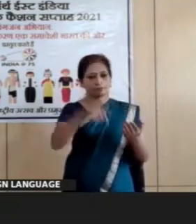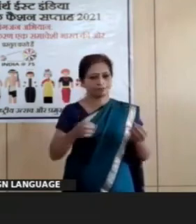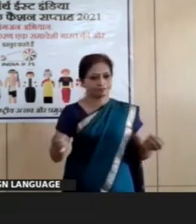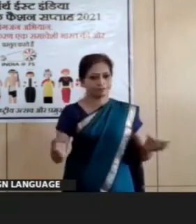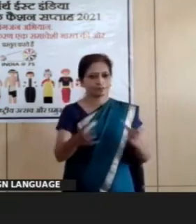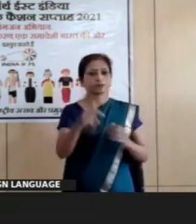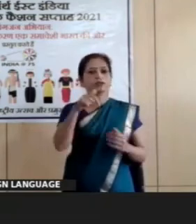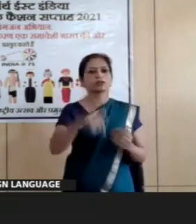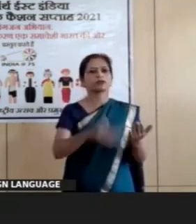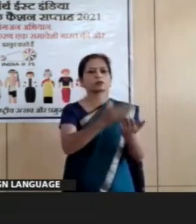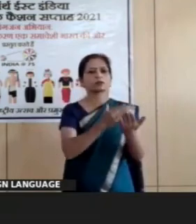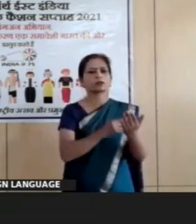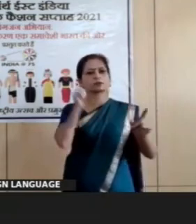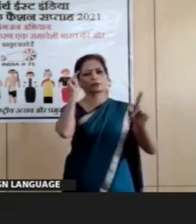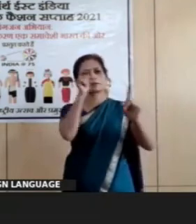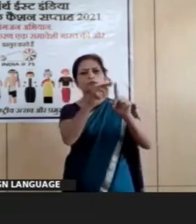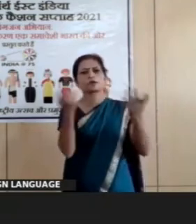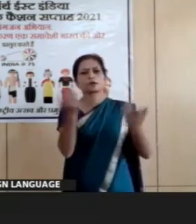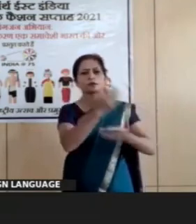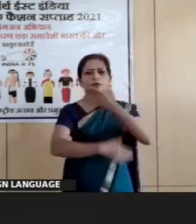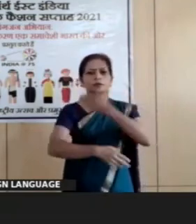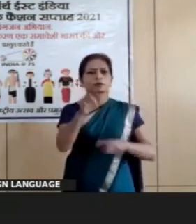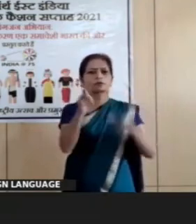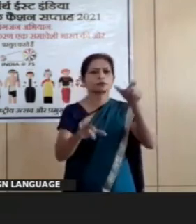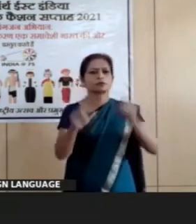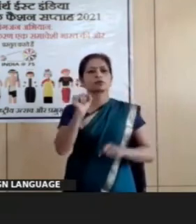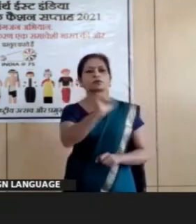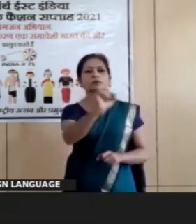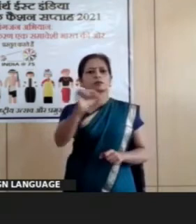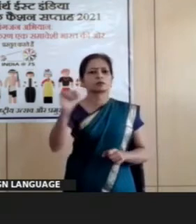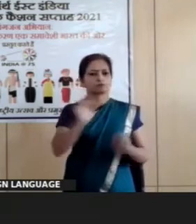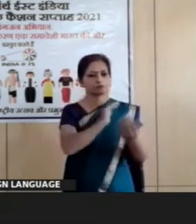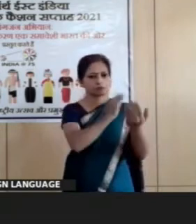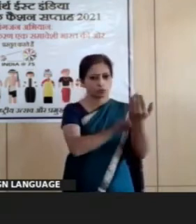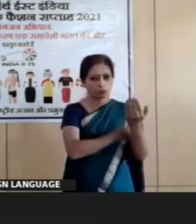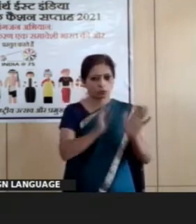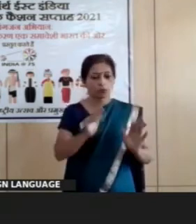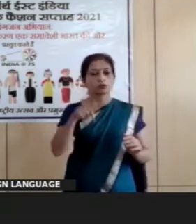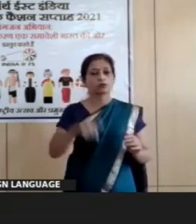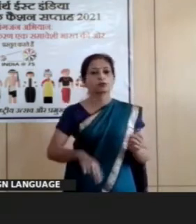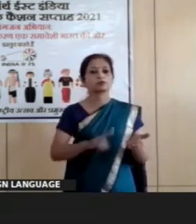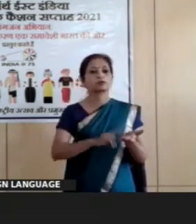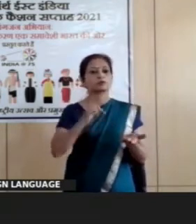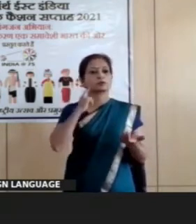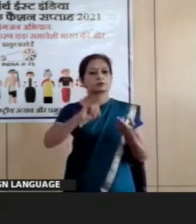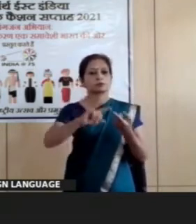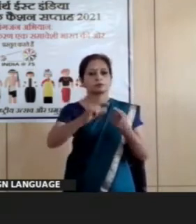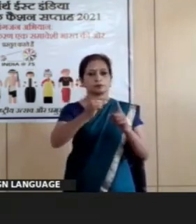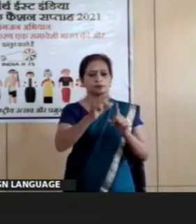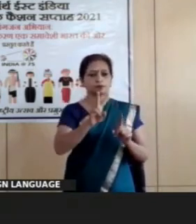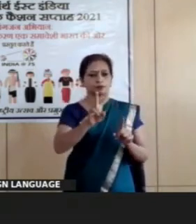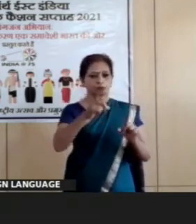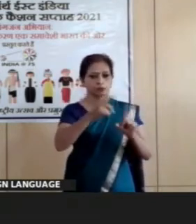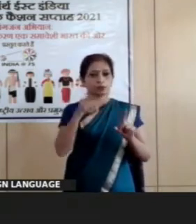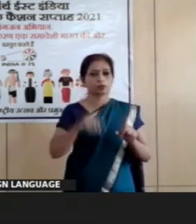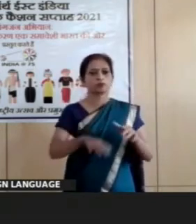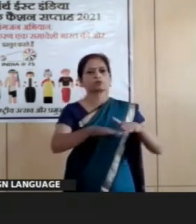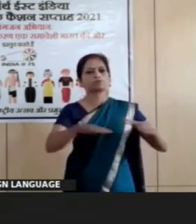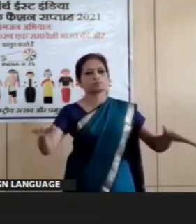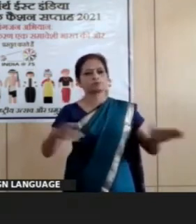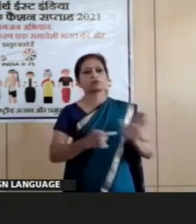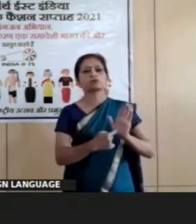है। इस समारोह का उद्देश्य दिव्यांगजनों का सशक्तिकरण हो, इसलिए NIEPVD उन्हें एक ऐसा मंच प्रदान